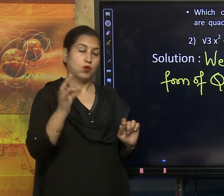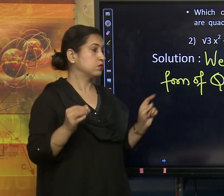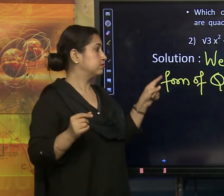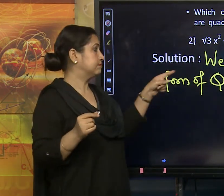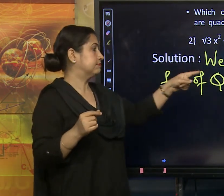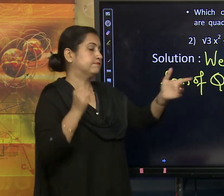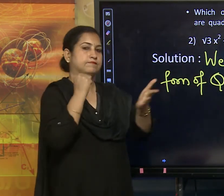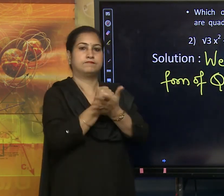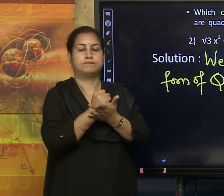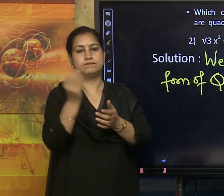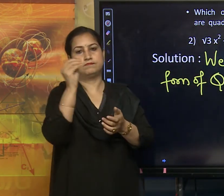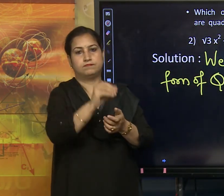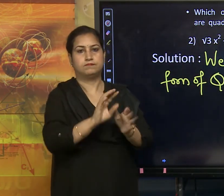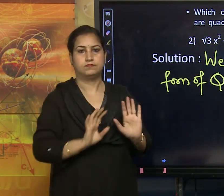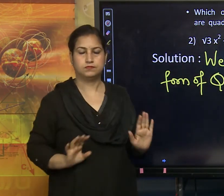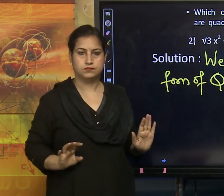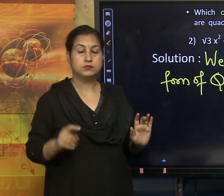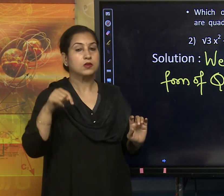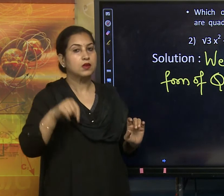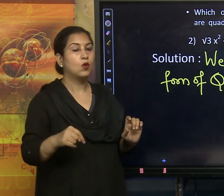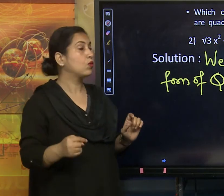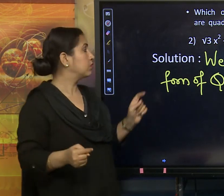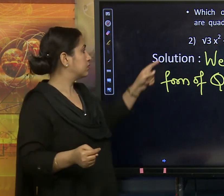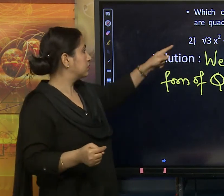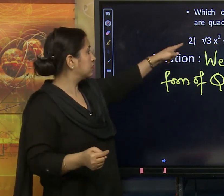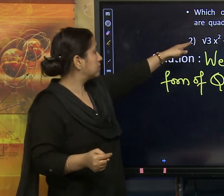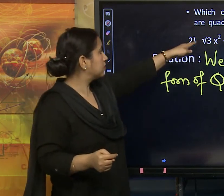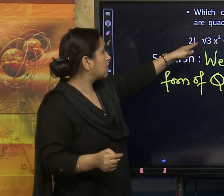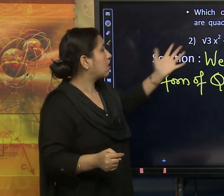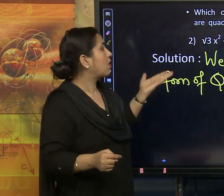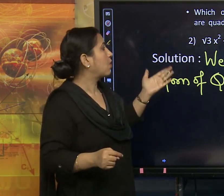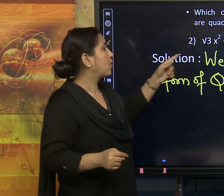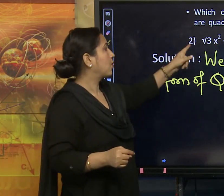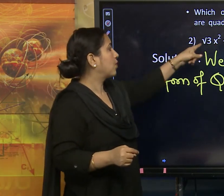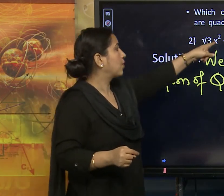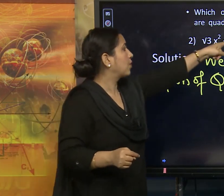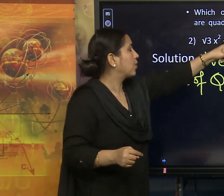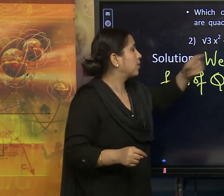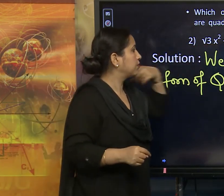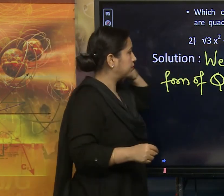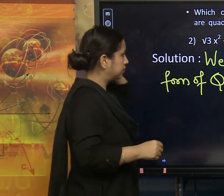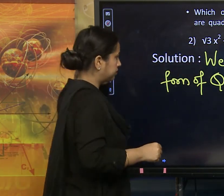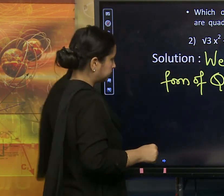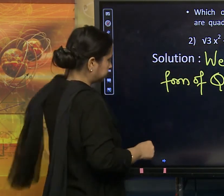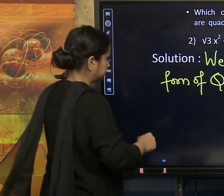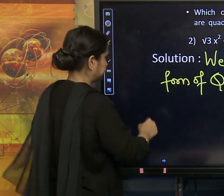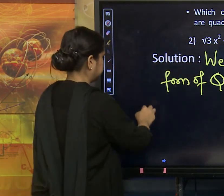सबसे पहले हमने स्टैंडर्ड फॉर्म ऑफ इक्वेशन को लिखना होता है, ये ज़रूरी है। उसके बाद प्रश्न में दी गई इक्वेशन